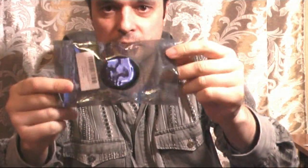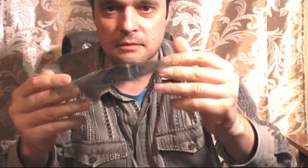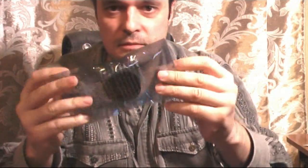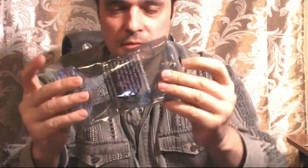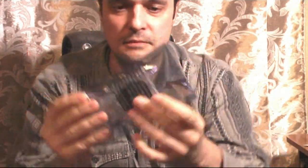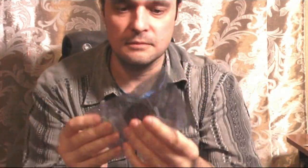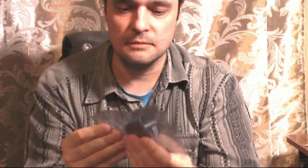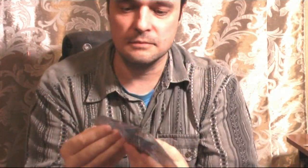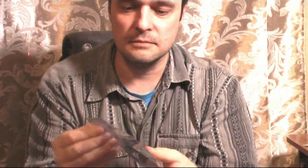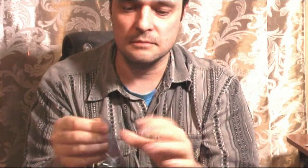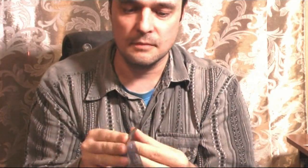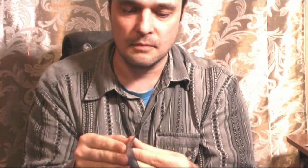Замечательная, большая музыка.